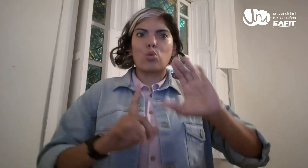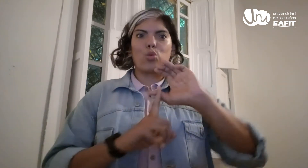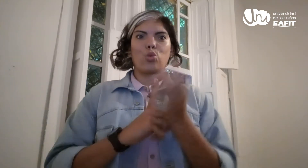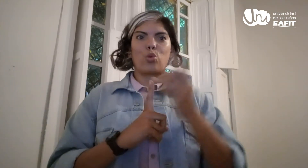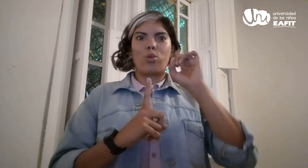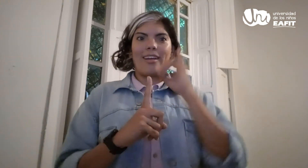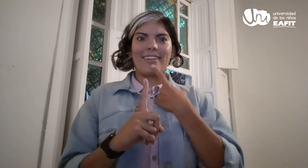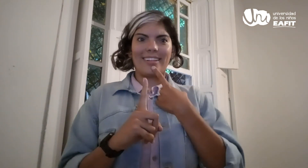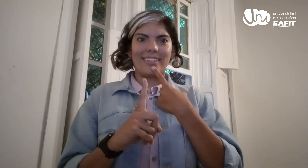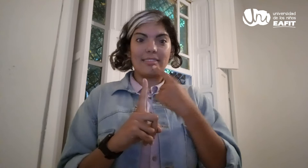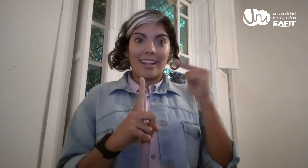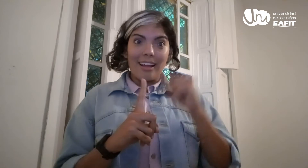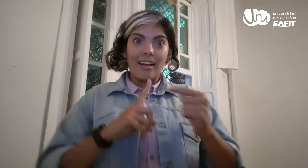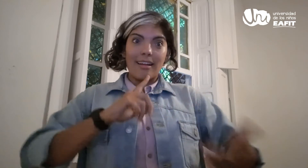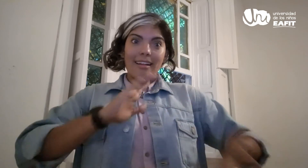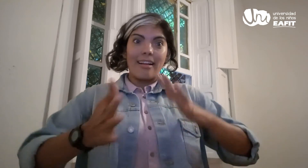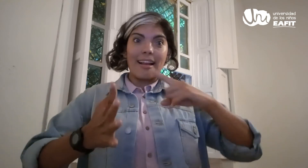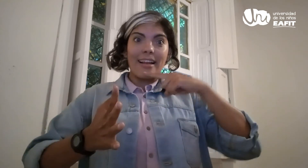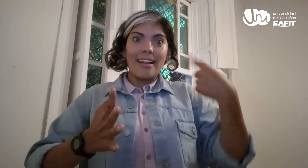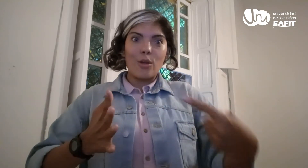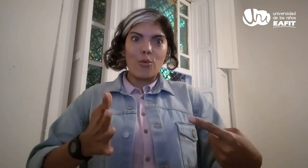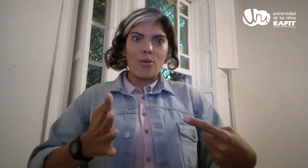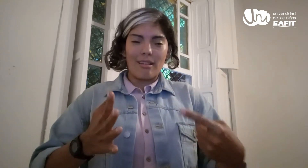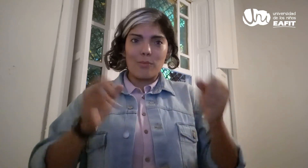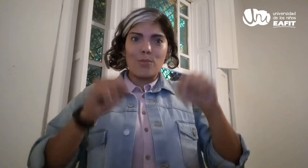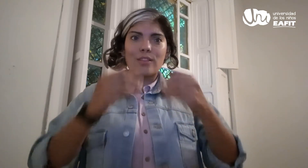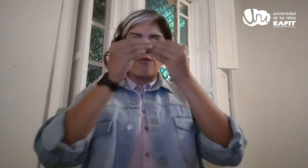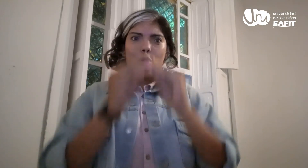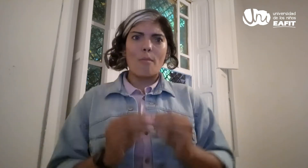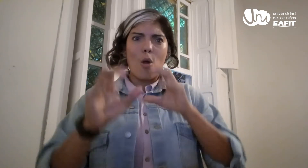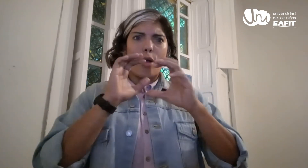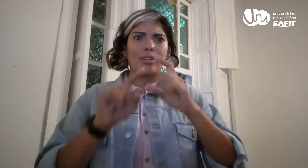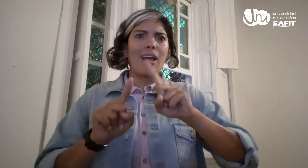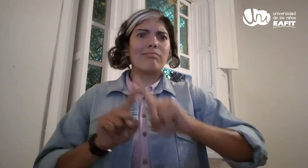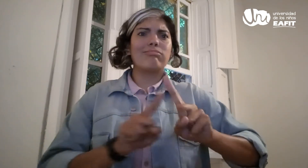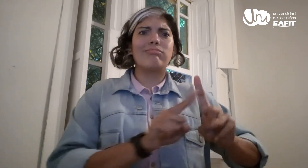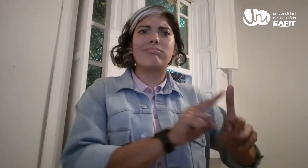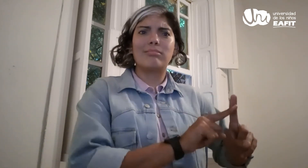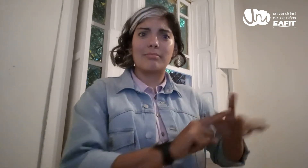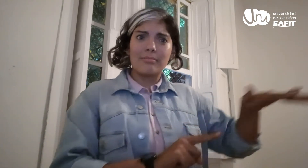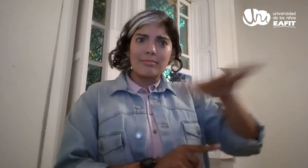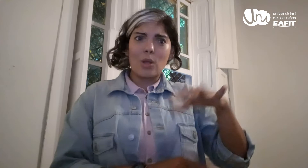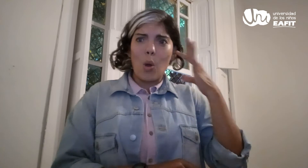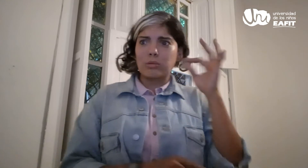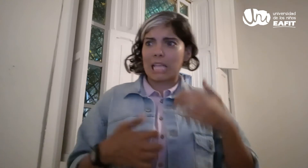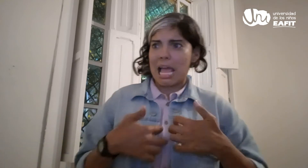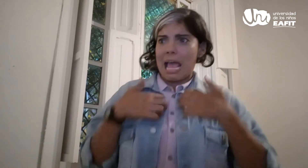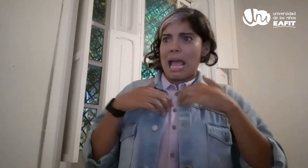que determina la cultura sorda. Existen múltiples formas para comunicarse y las personas oyentes